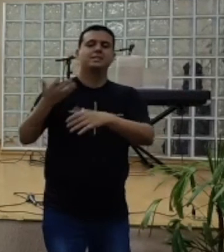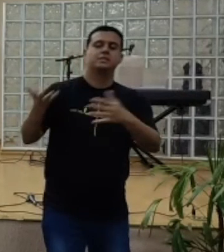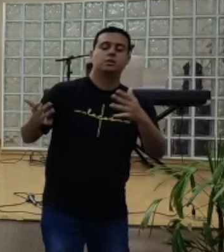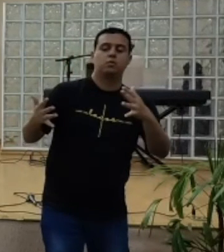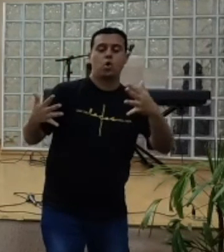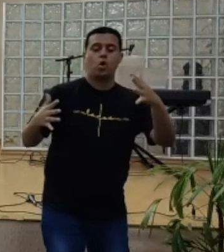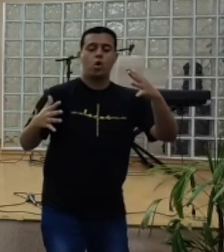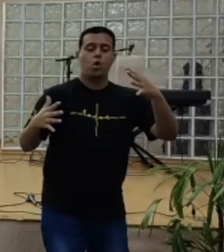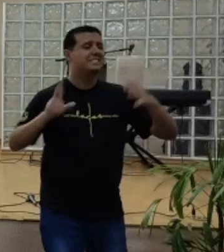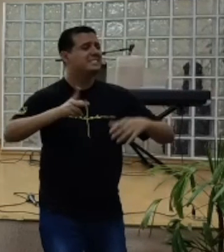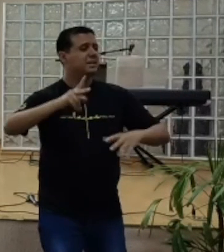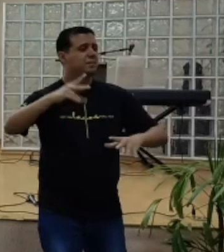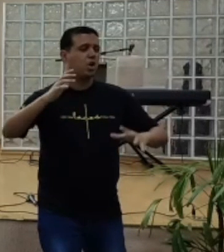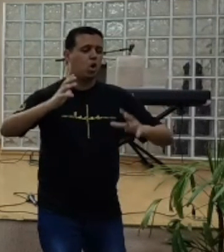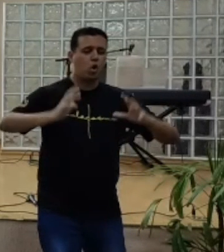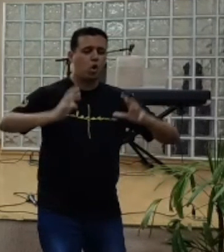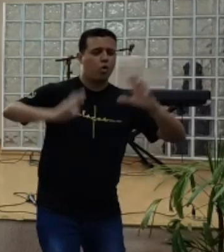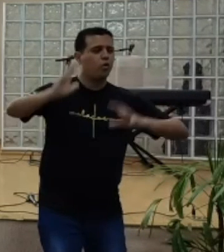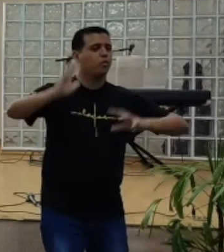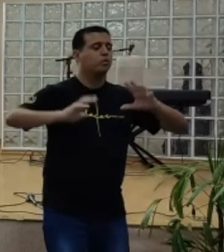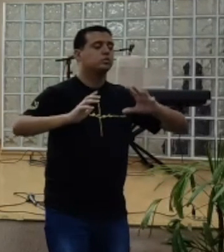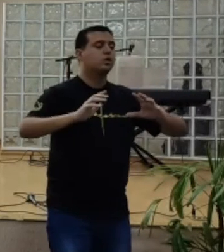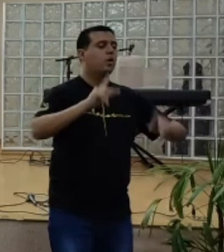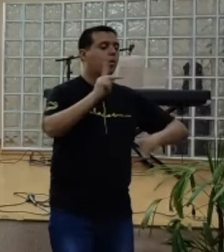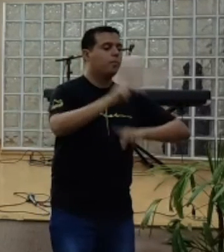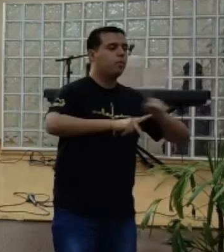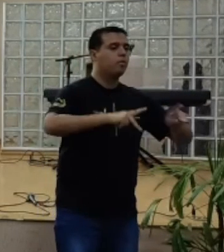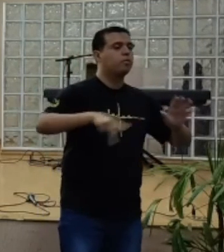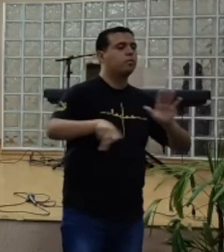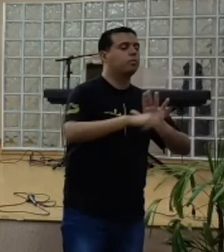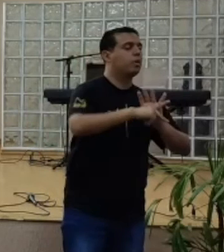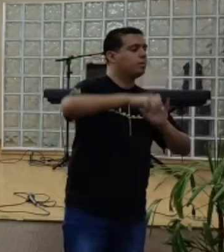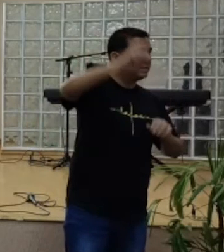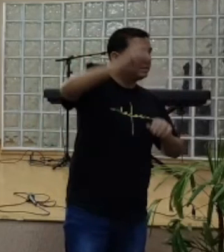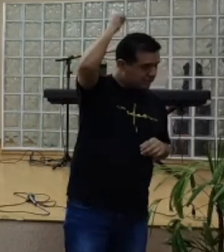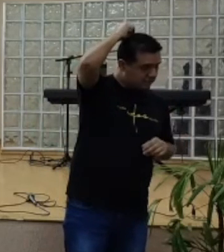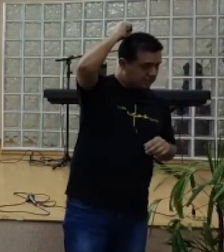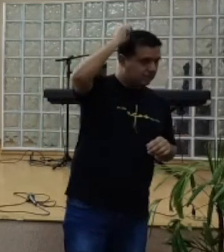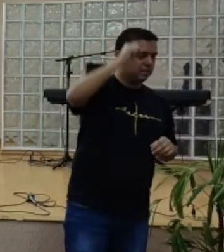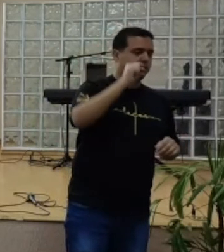Sara. Então, a luta dos descendentes de Ismael contra